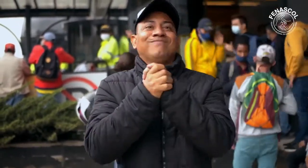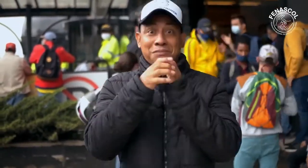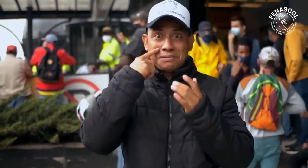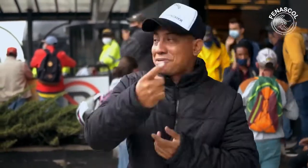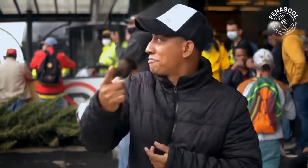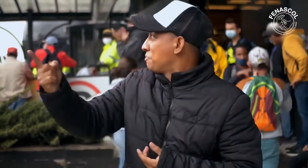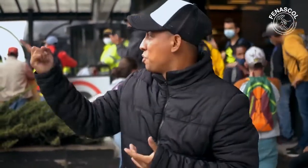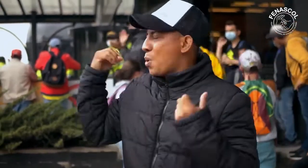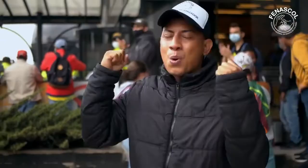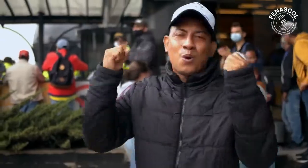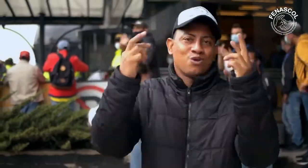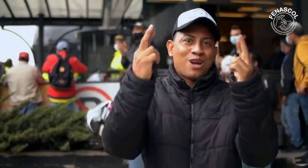respuesta.